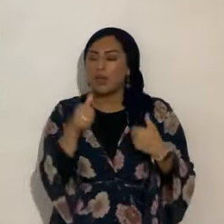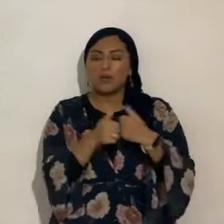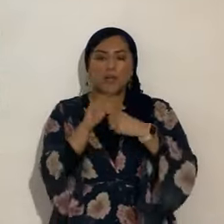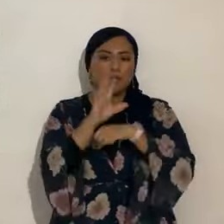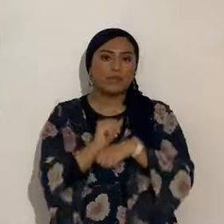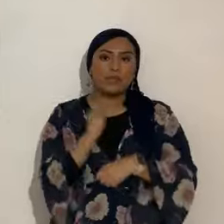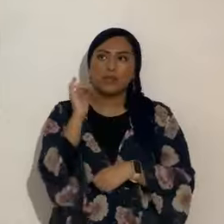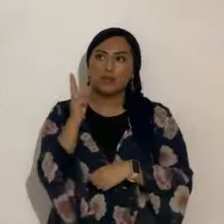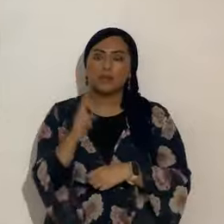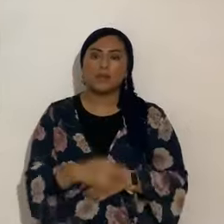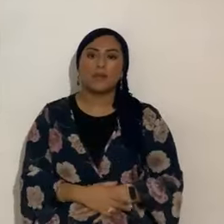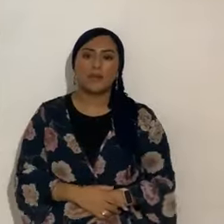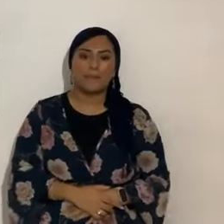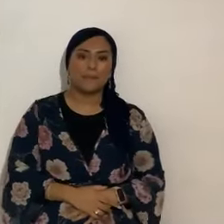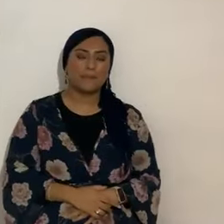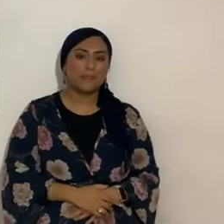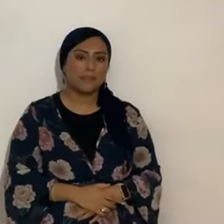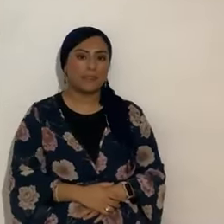de Yahweh.